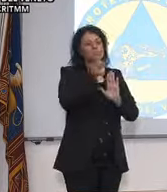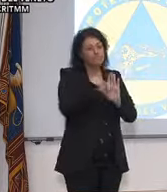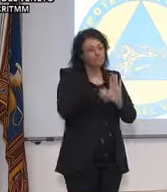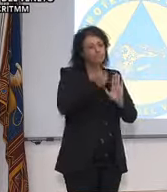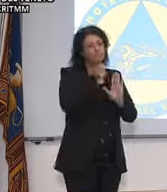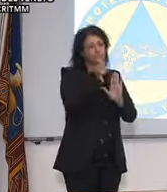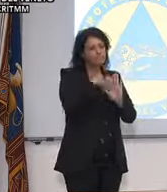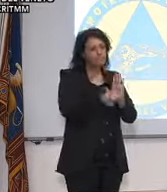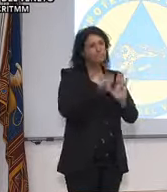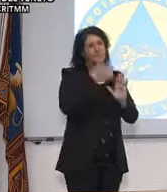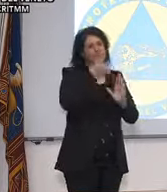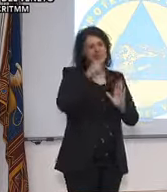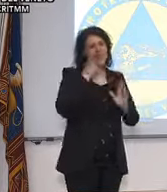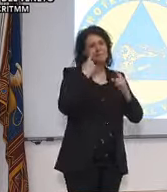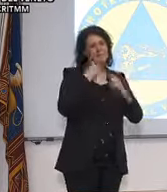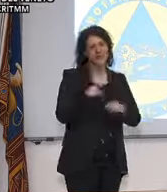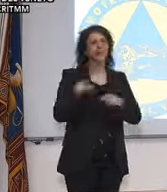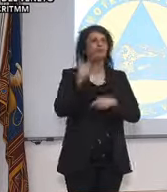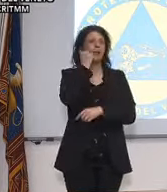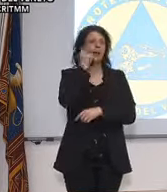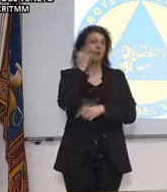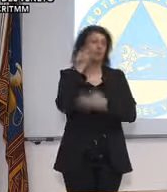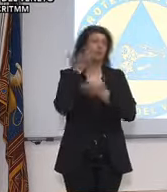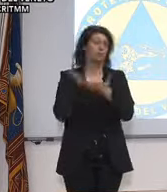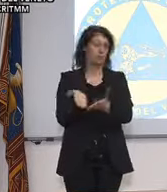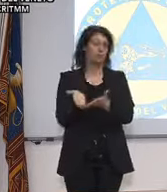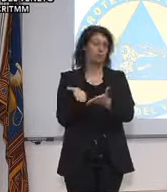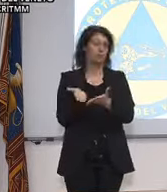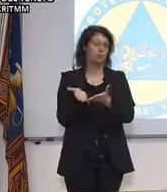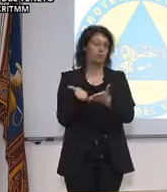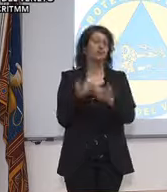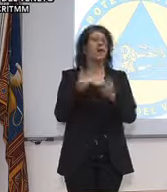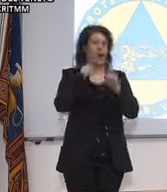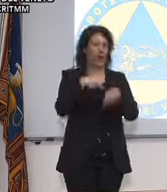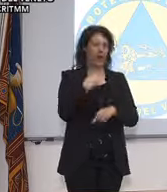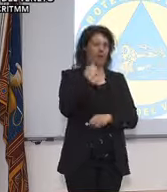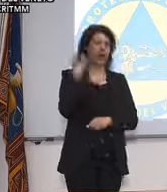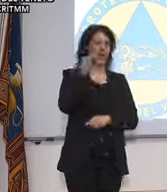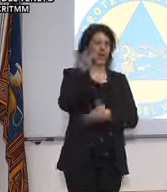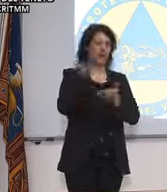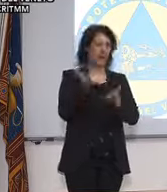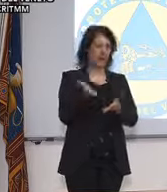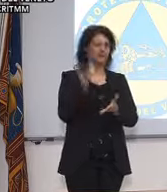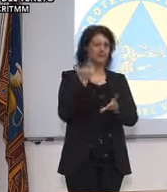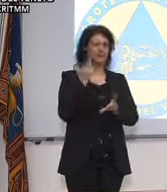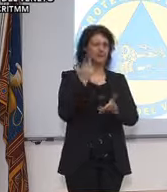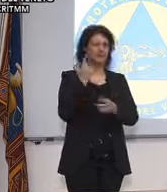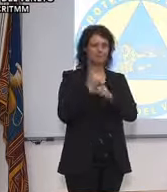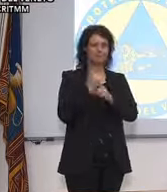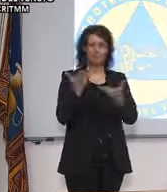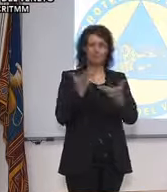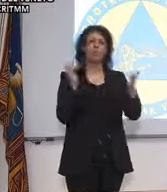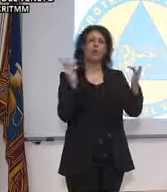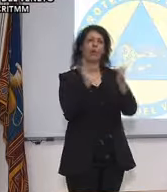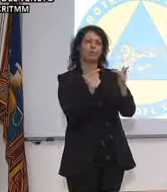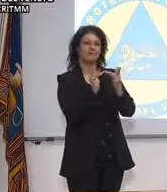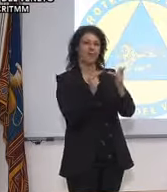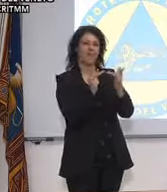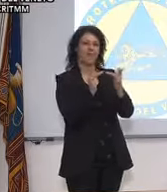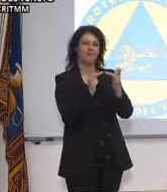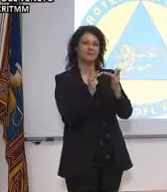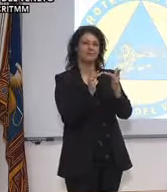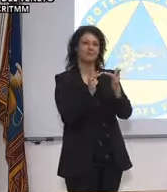risposta ai genitori, ma anche ai ragazzi, insomma, che hanno bisogno, sappiamo, insomma, di socialità, bisogna di